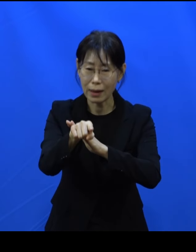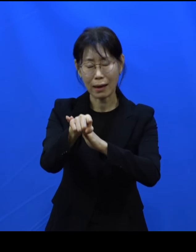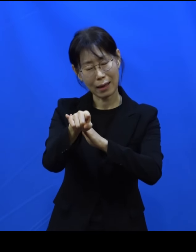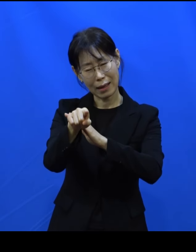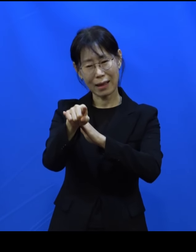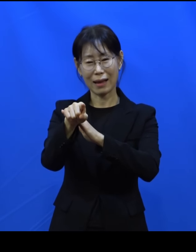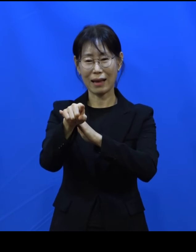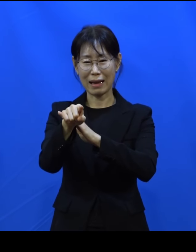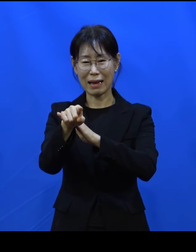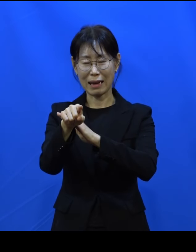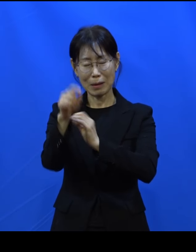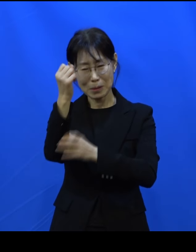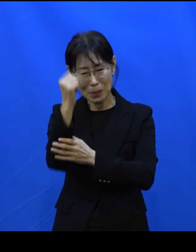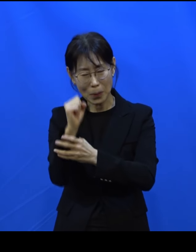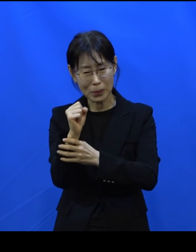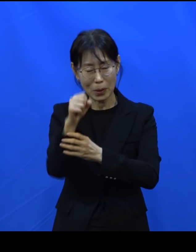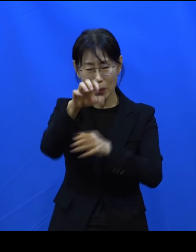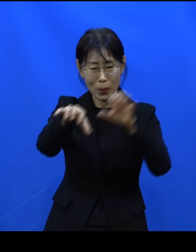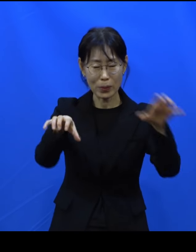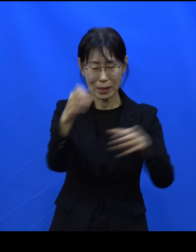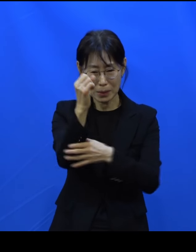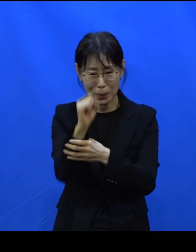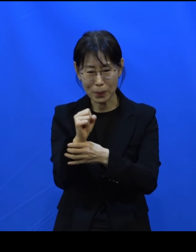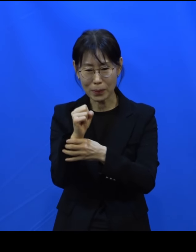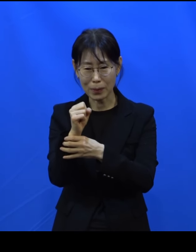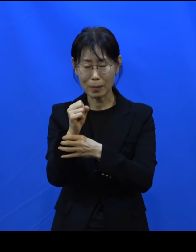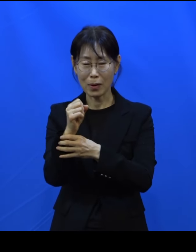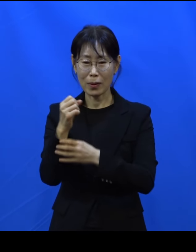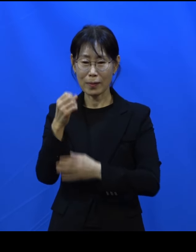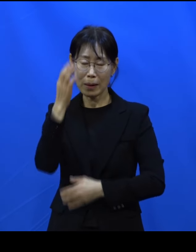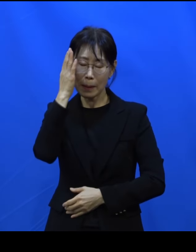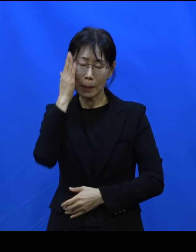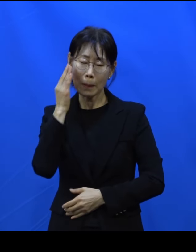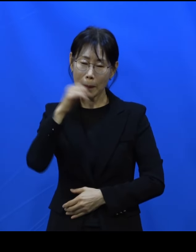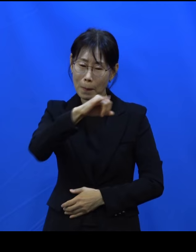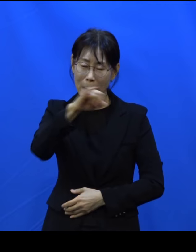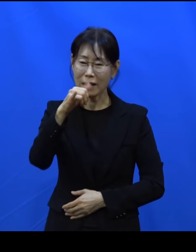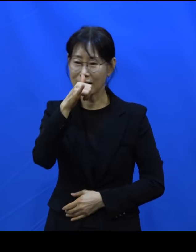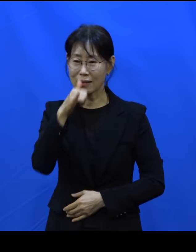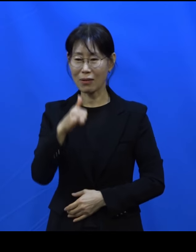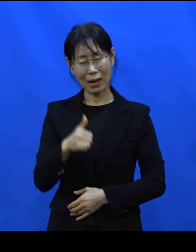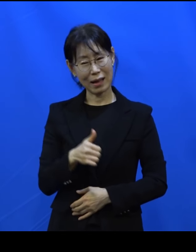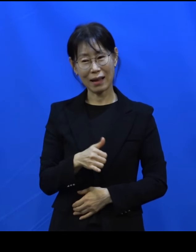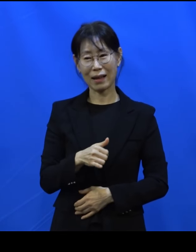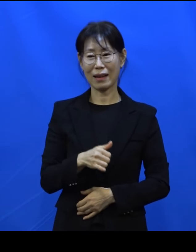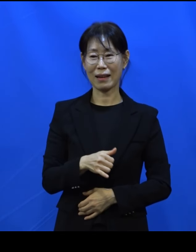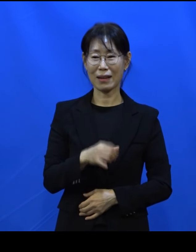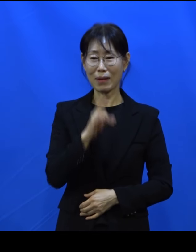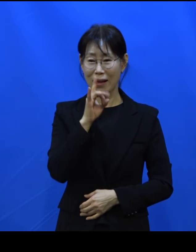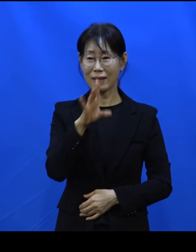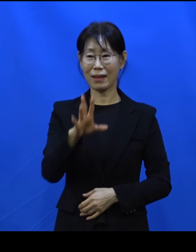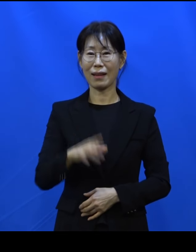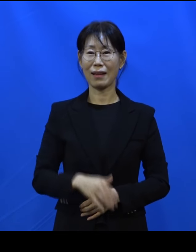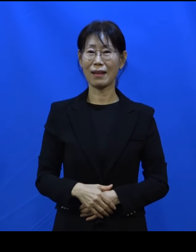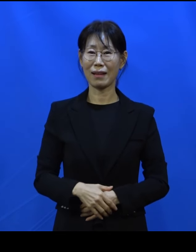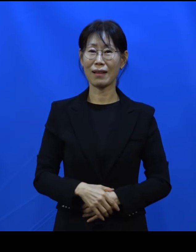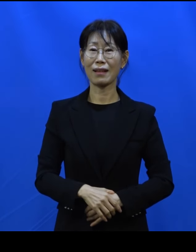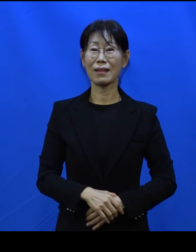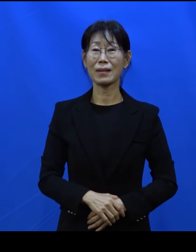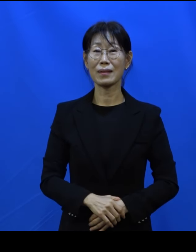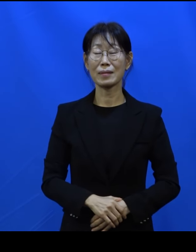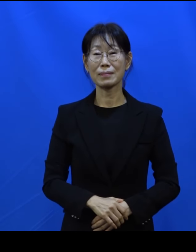하나님의 나라는 반대예요. 겉맛이 아니라 안이 중요하다. 안이 중요하다. 성막이 그랬어요, 여러분. 겉은 그저 그랬어요.